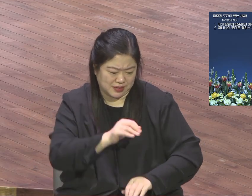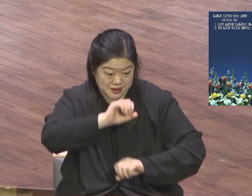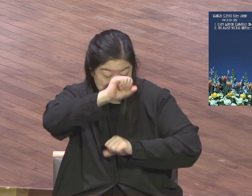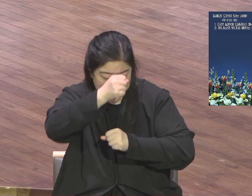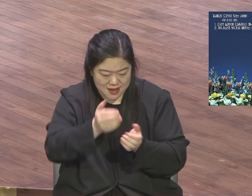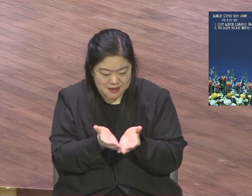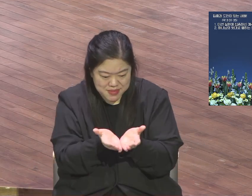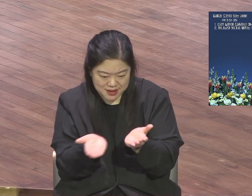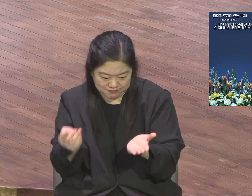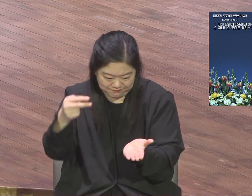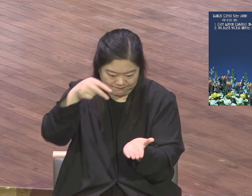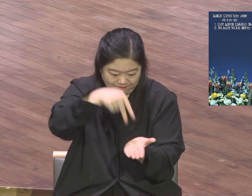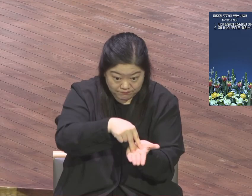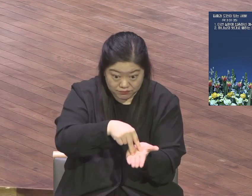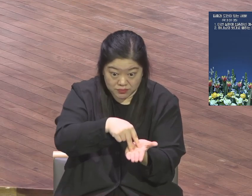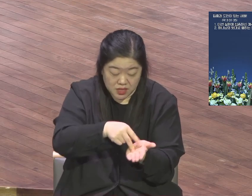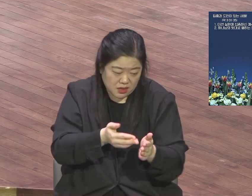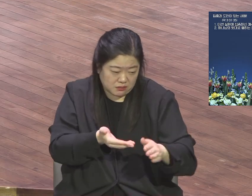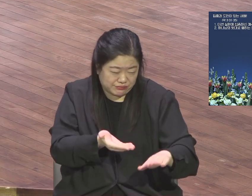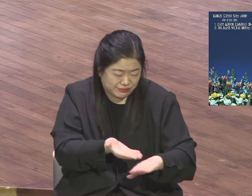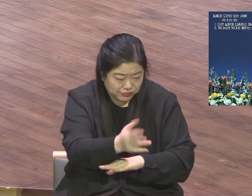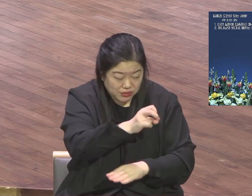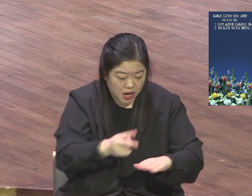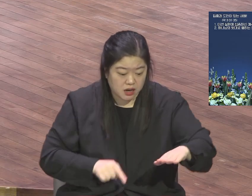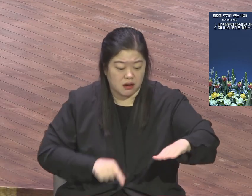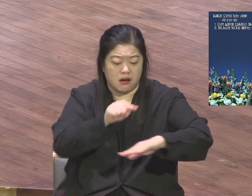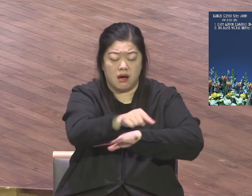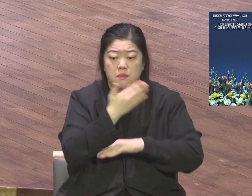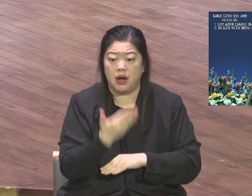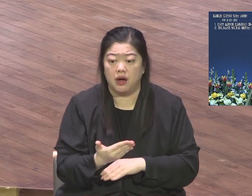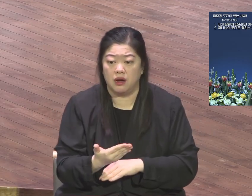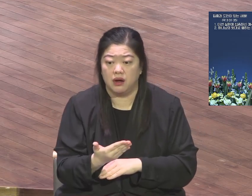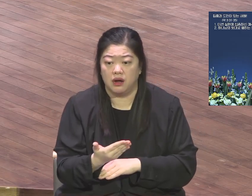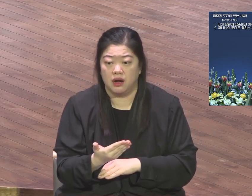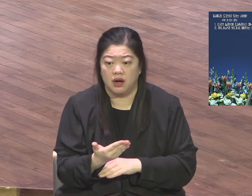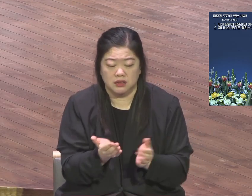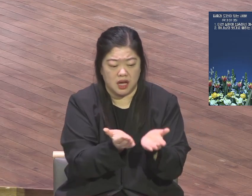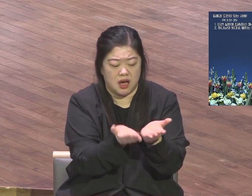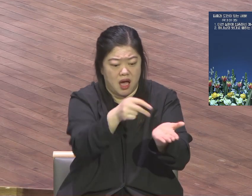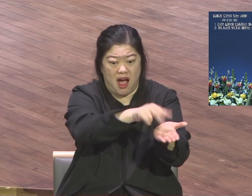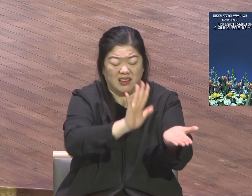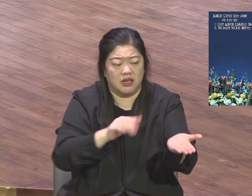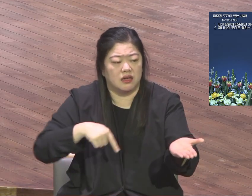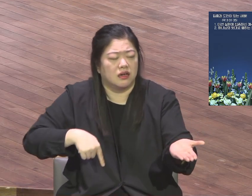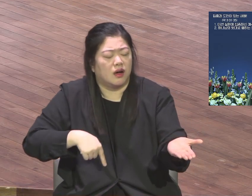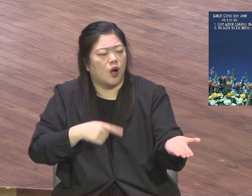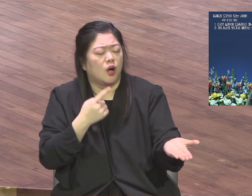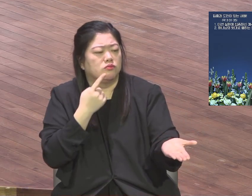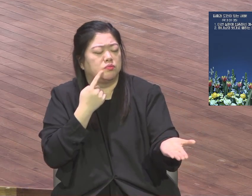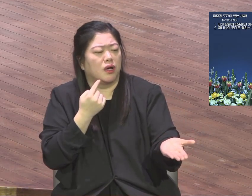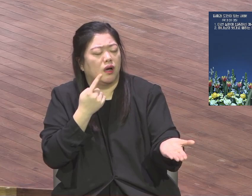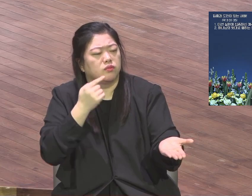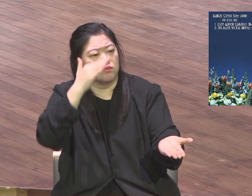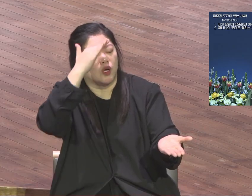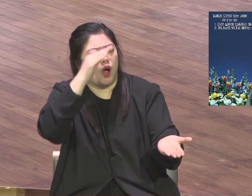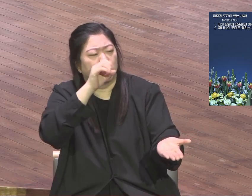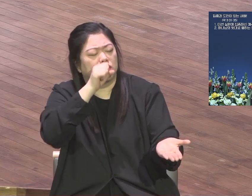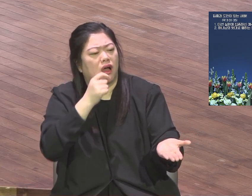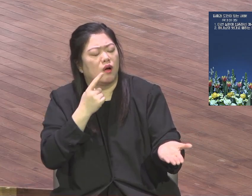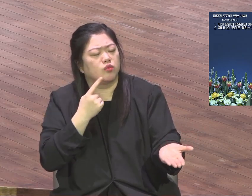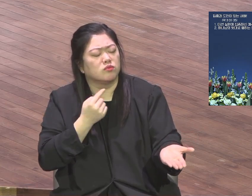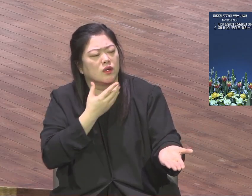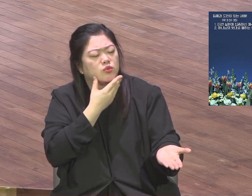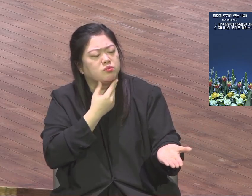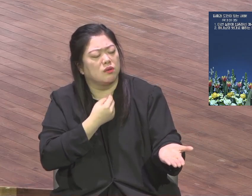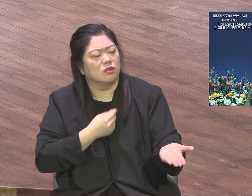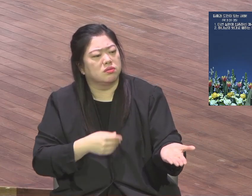실제 도전이 있어야 돼요. 열정과 도전. 아멘. 이 신앙생활 제대로 하는 사람, 같이 교회를